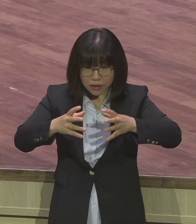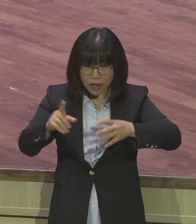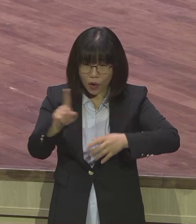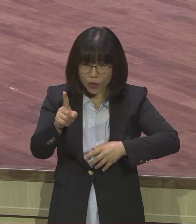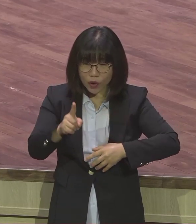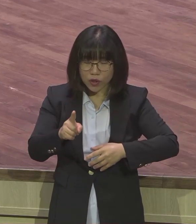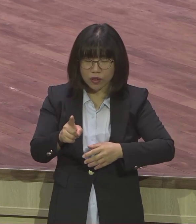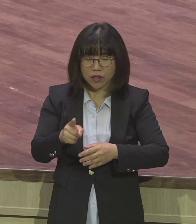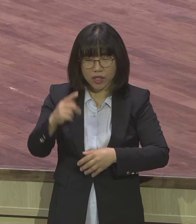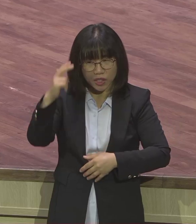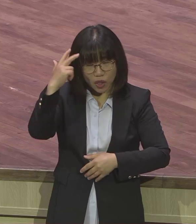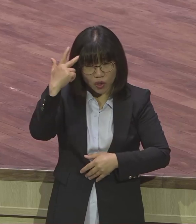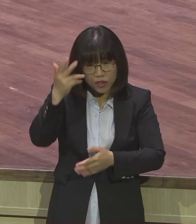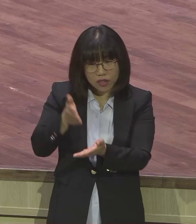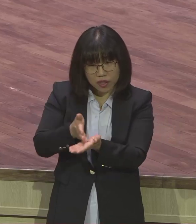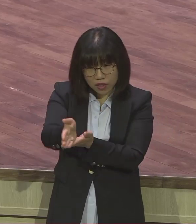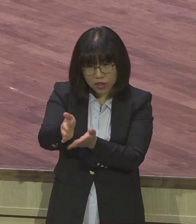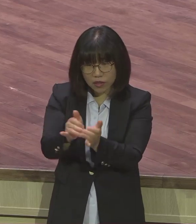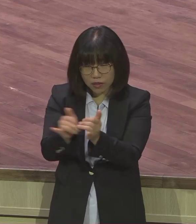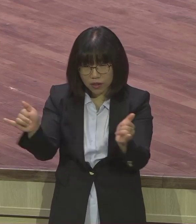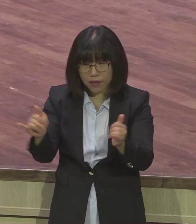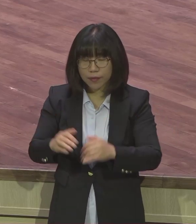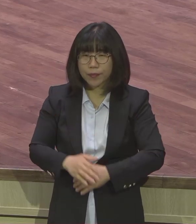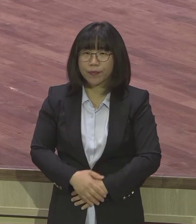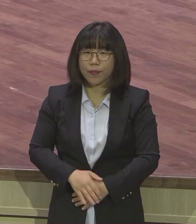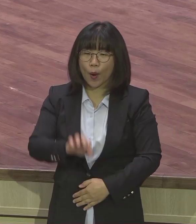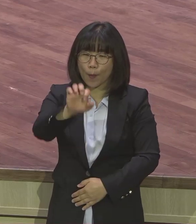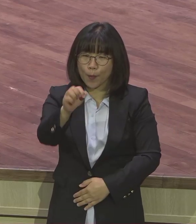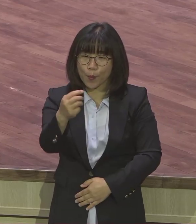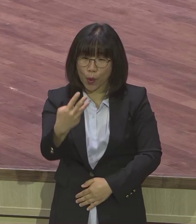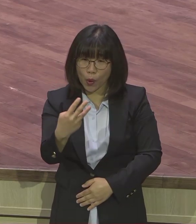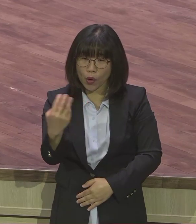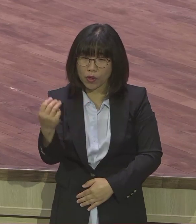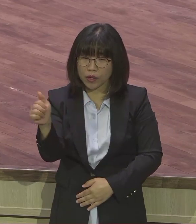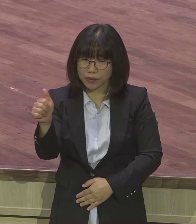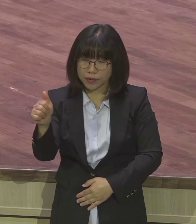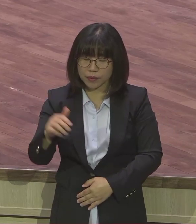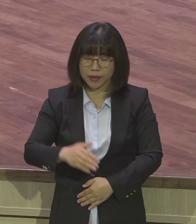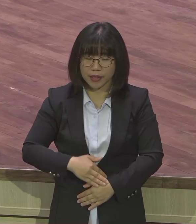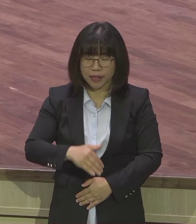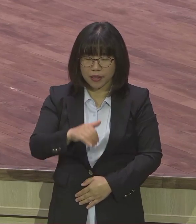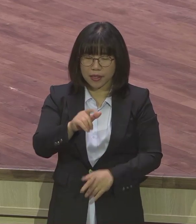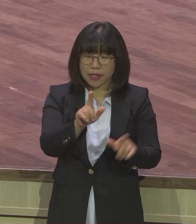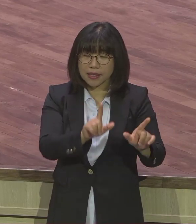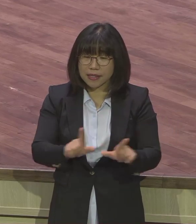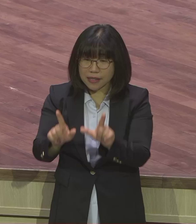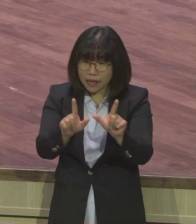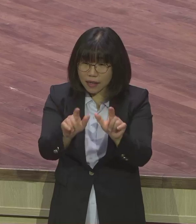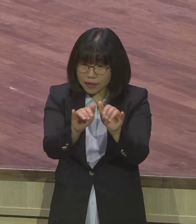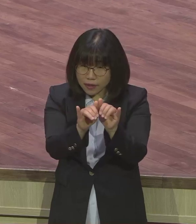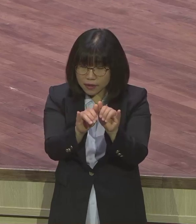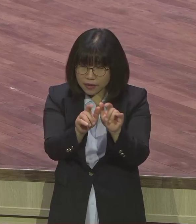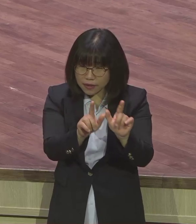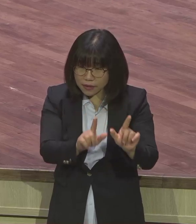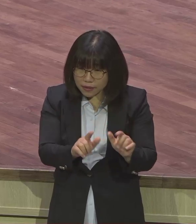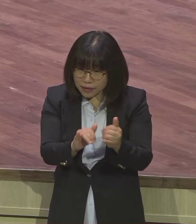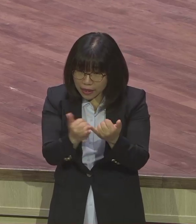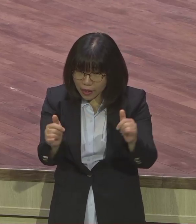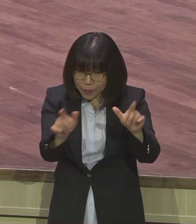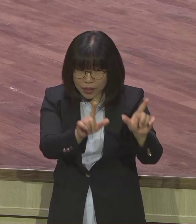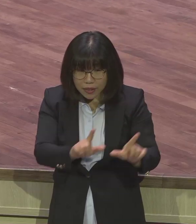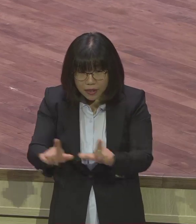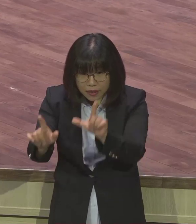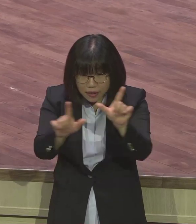폴 트루니에라는 분이 있습니다. 폴 트루니에라는 분인데 이분은 뭐라고 말했냐? 인생은 하나님과